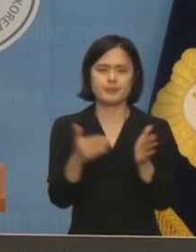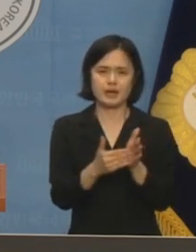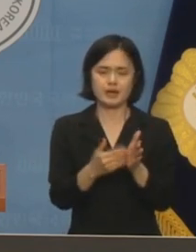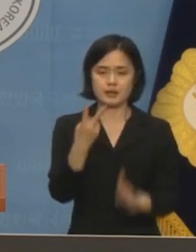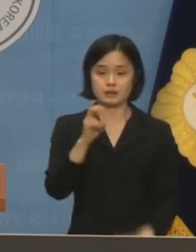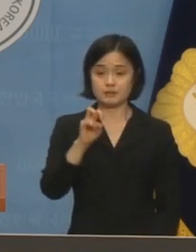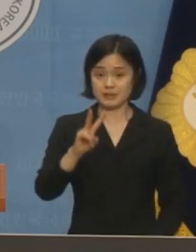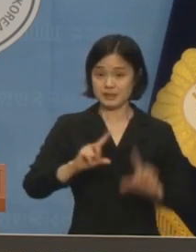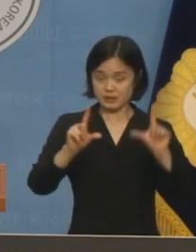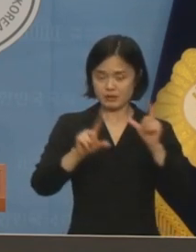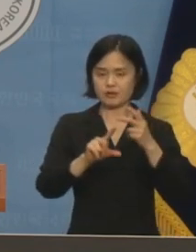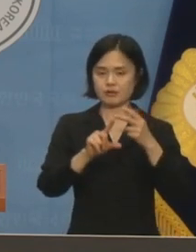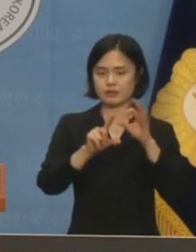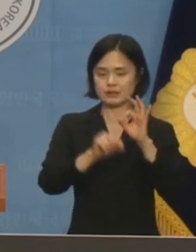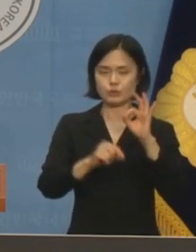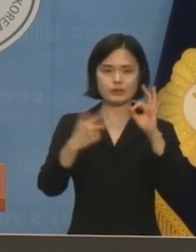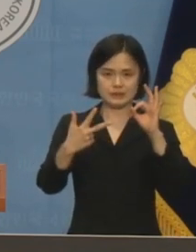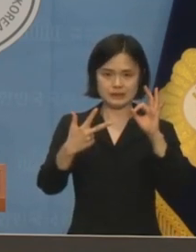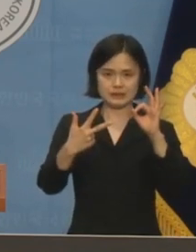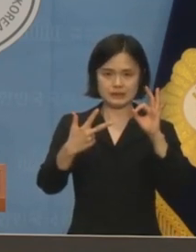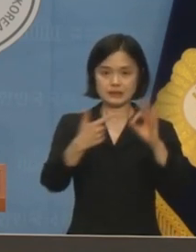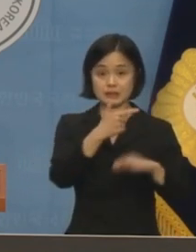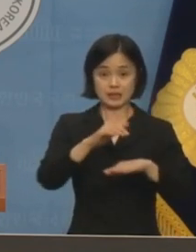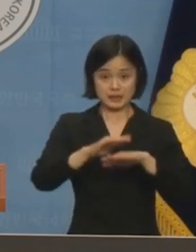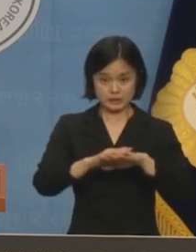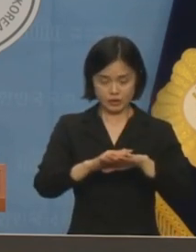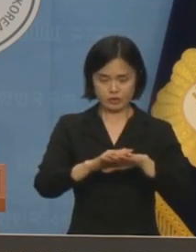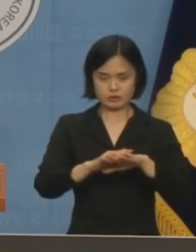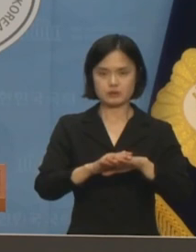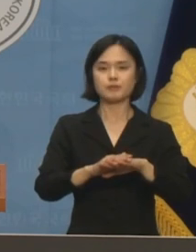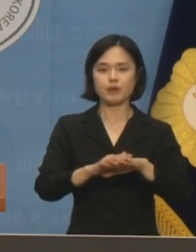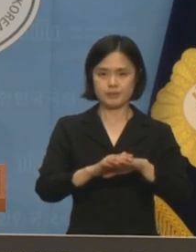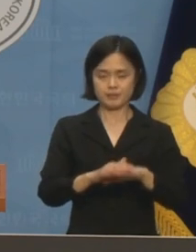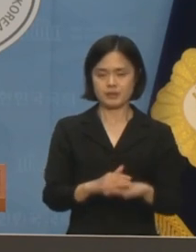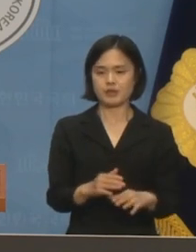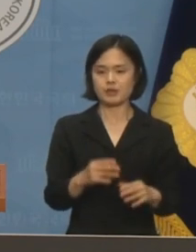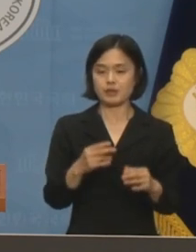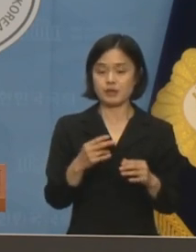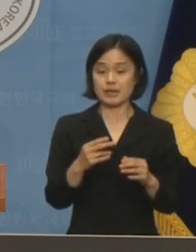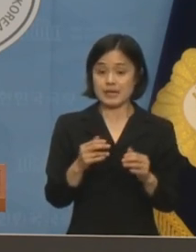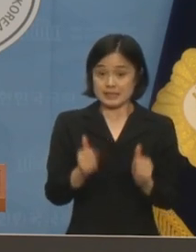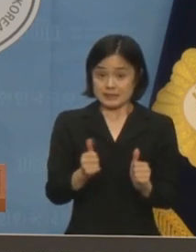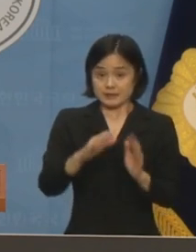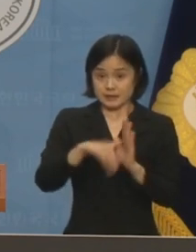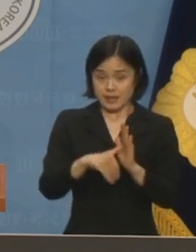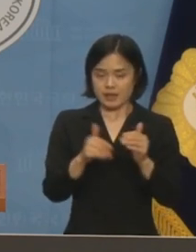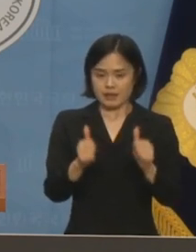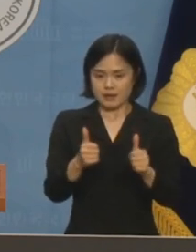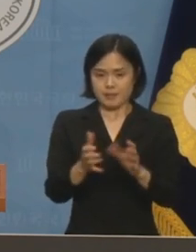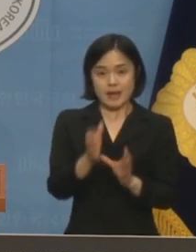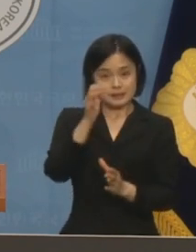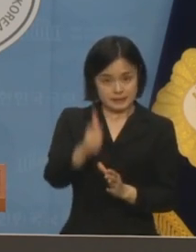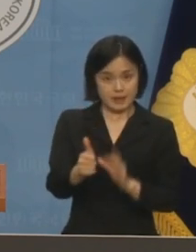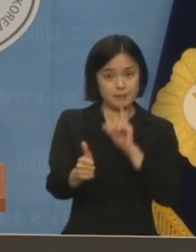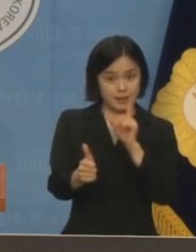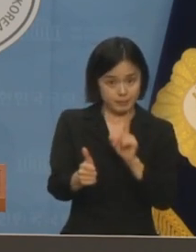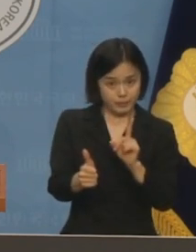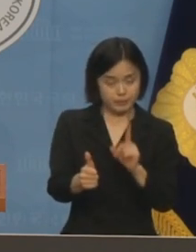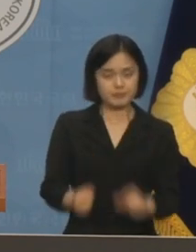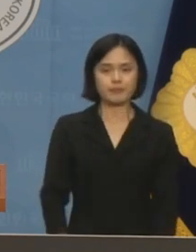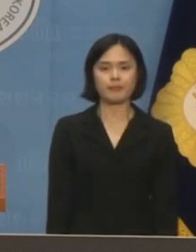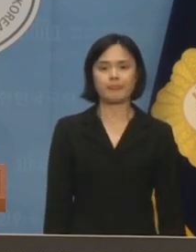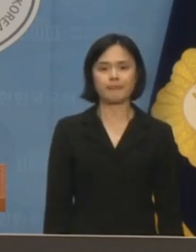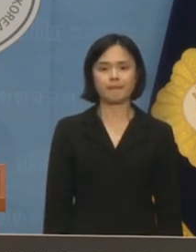2022년 10월 7일 대전지법 행정 2부 오영표 부장판사가 법문화원에 의한 판결이 아닌